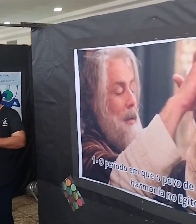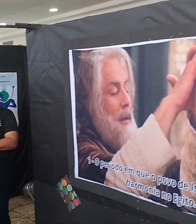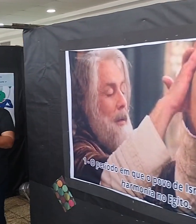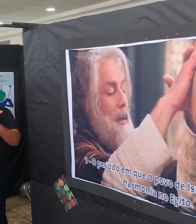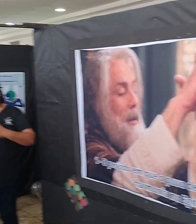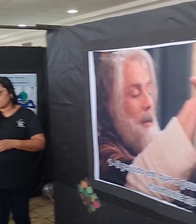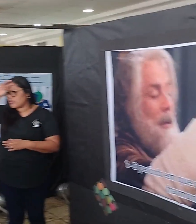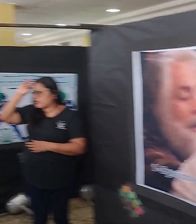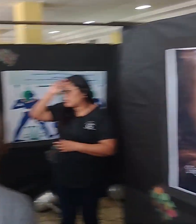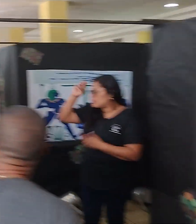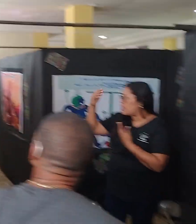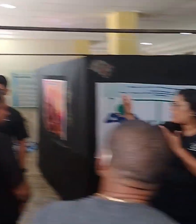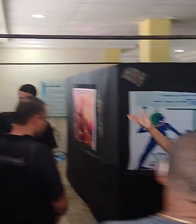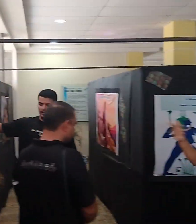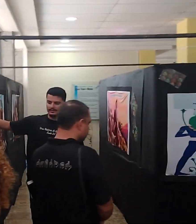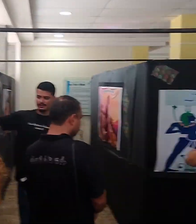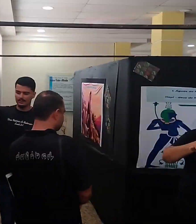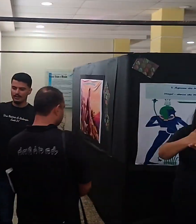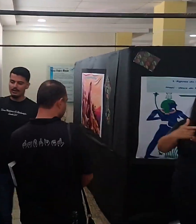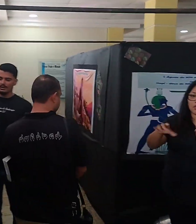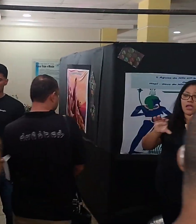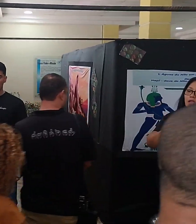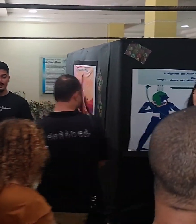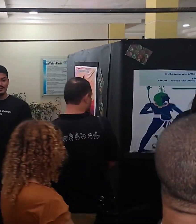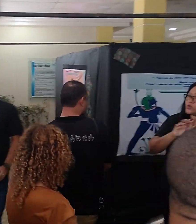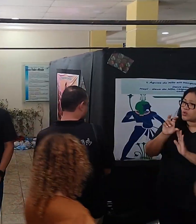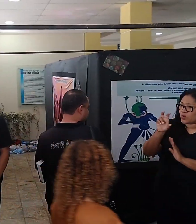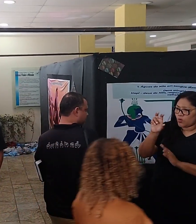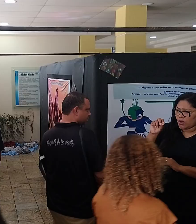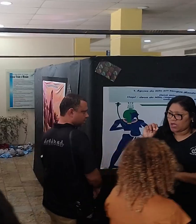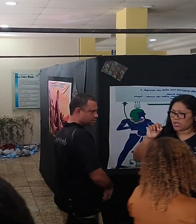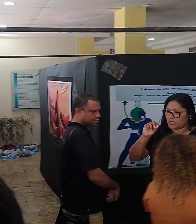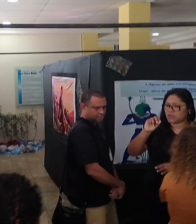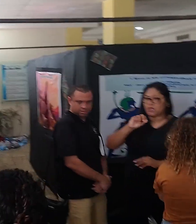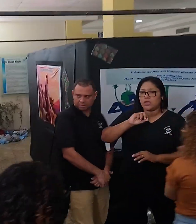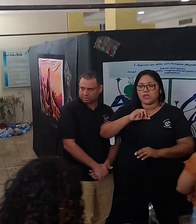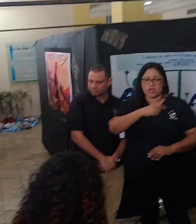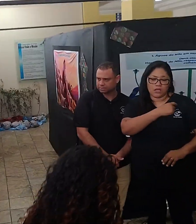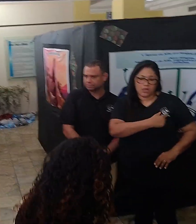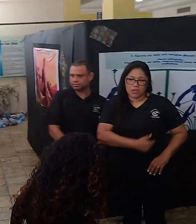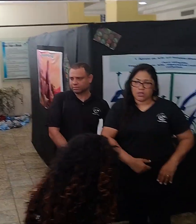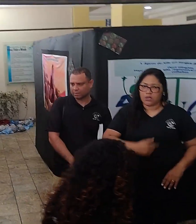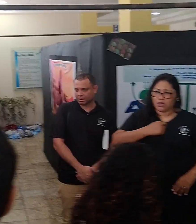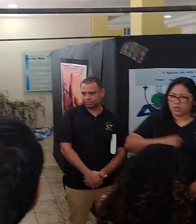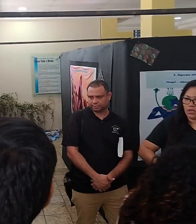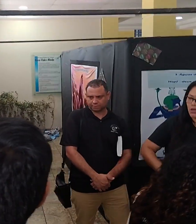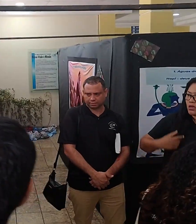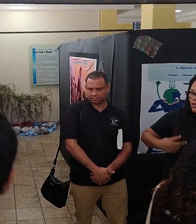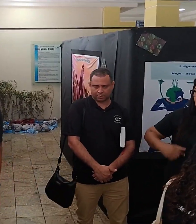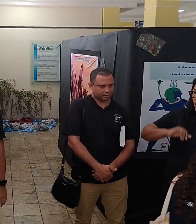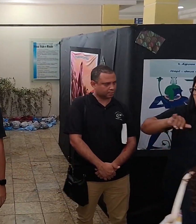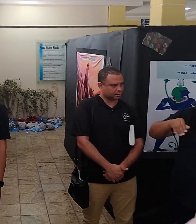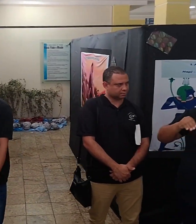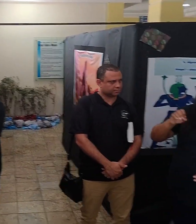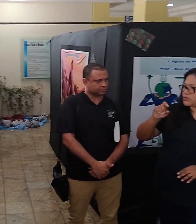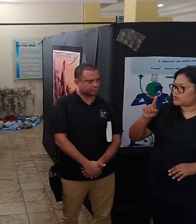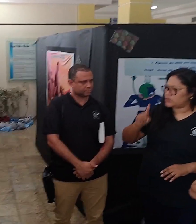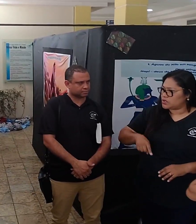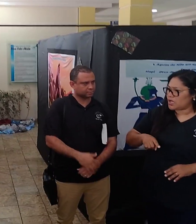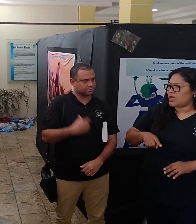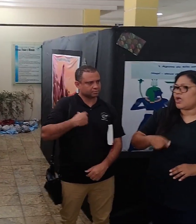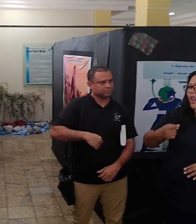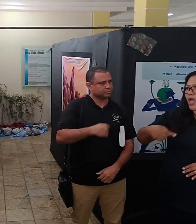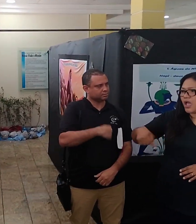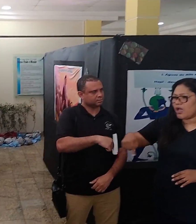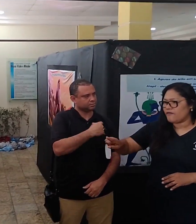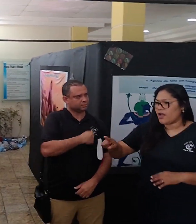Em Gênesis, capítulo 50, José fala: quando Deus vier a vosso favor, levarei